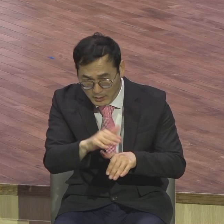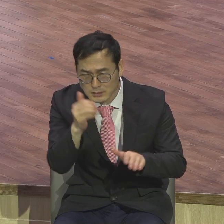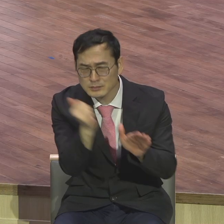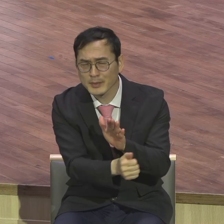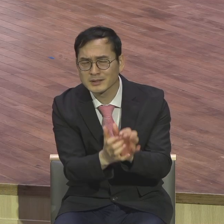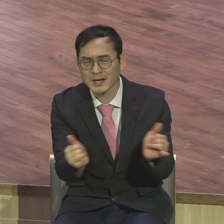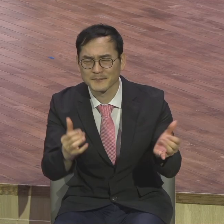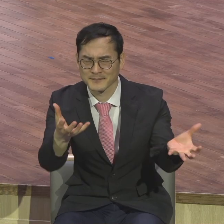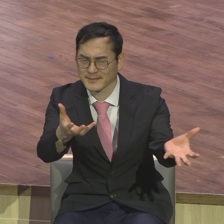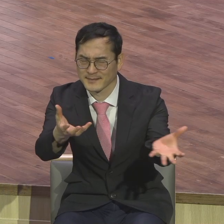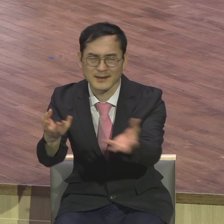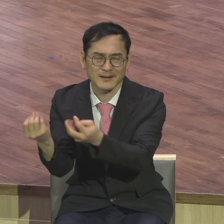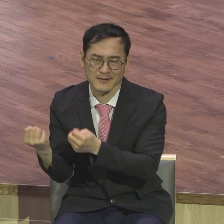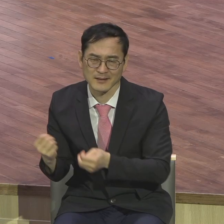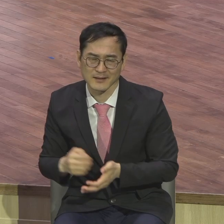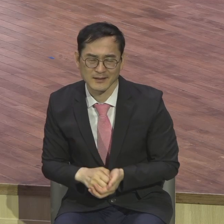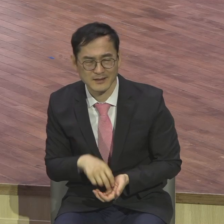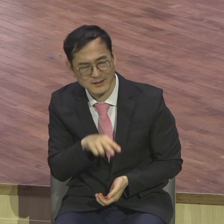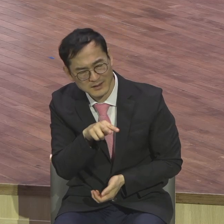많이 봤어요.